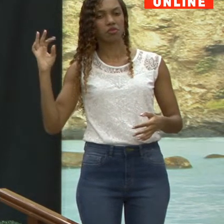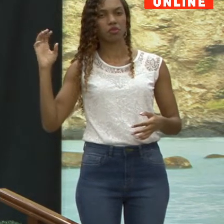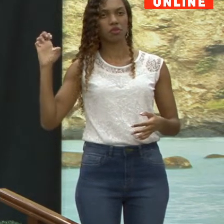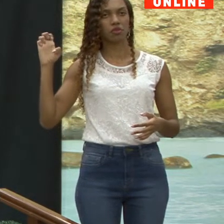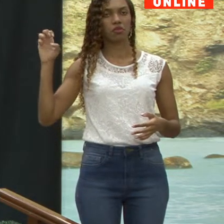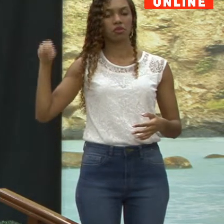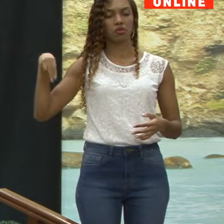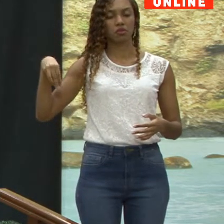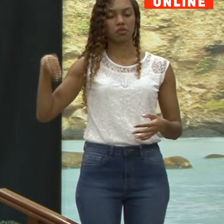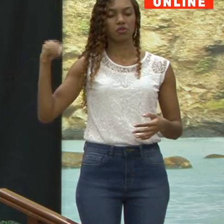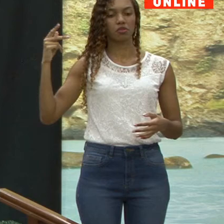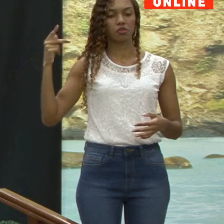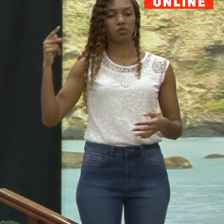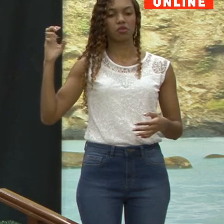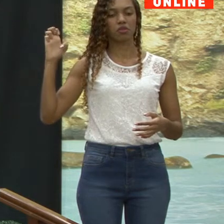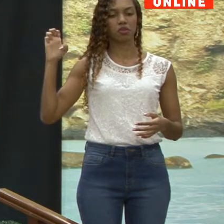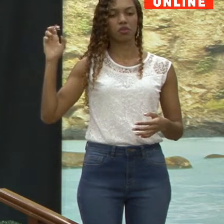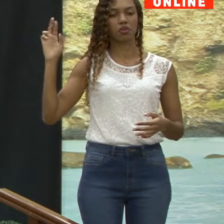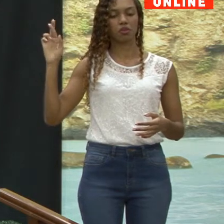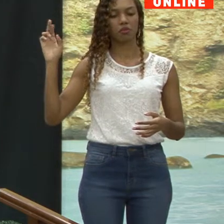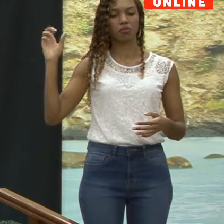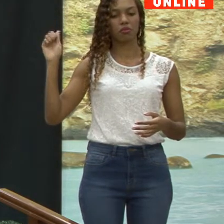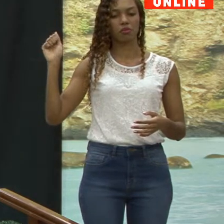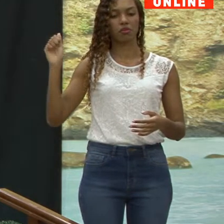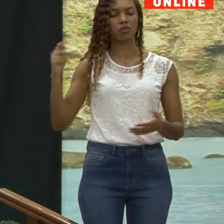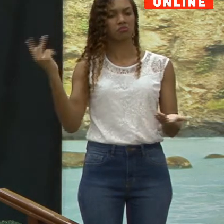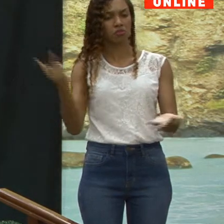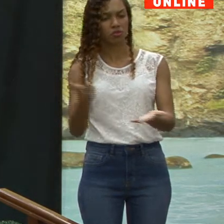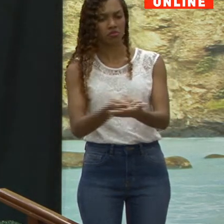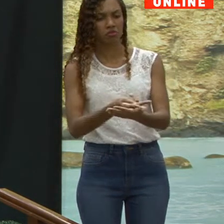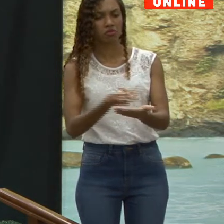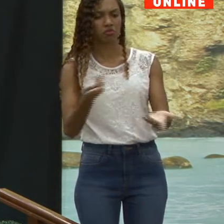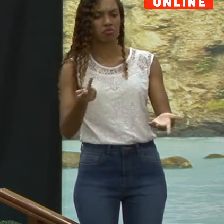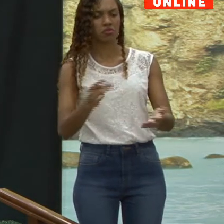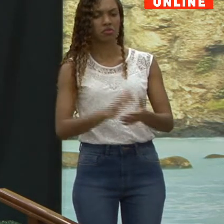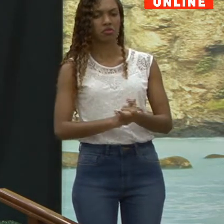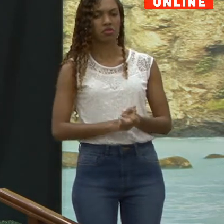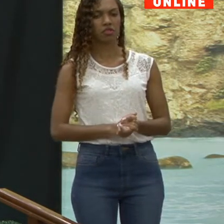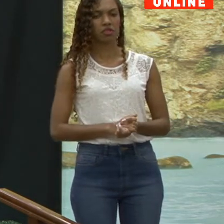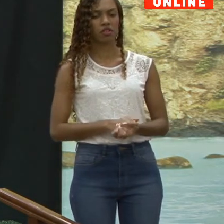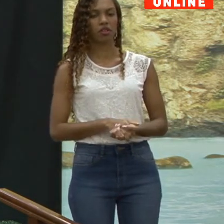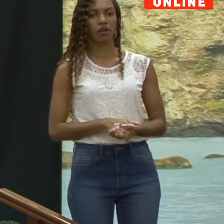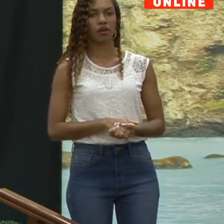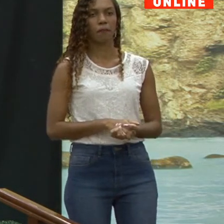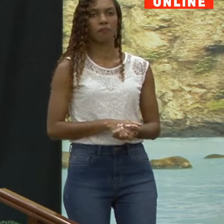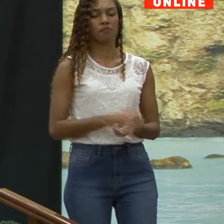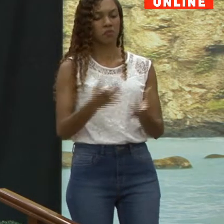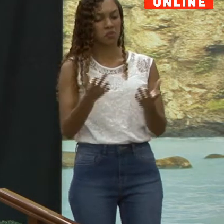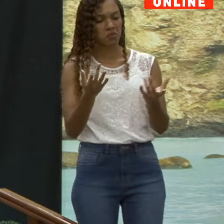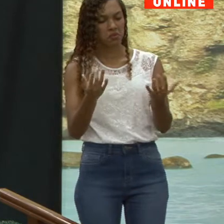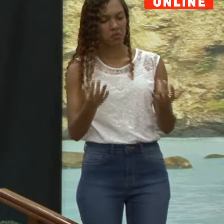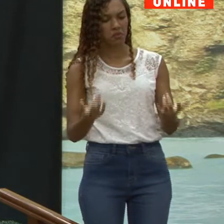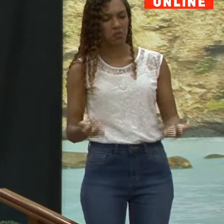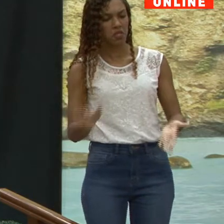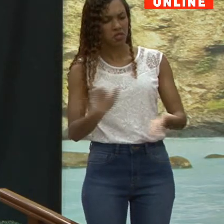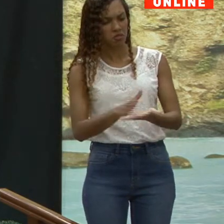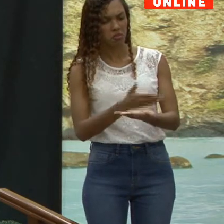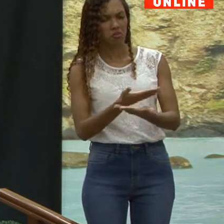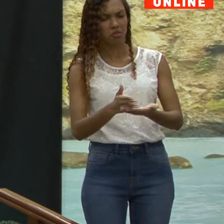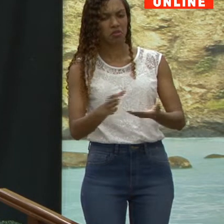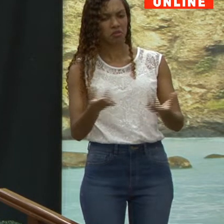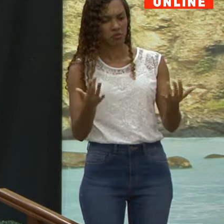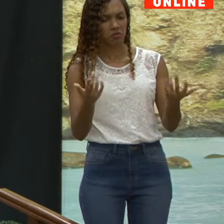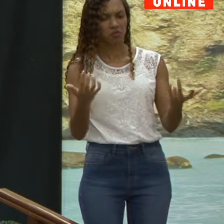O que que acontece se estas molas não forem passadas pelo fogo, não